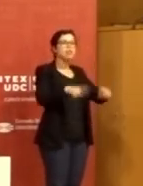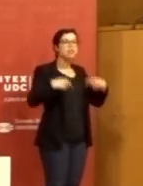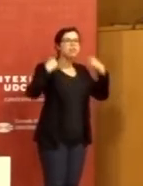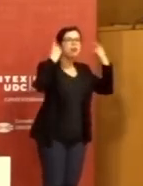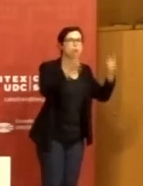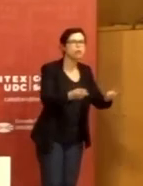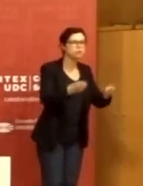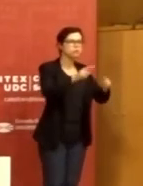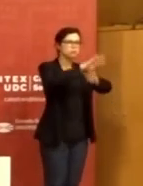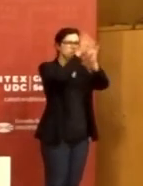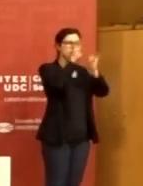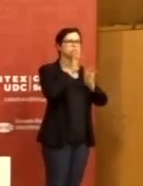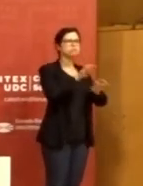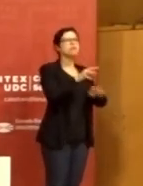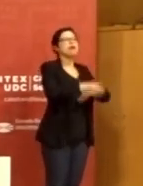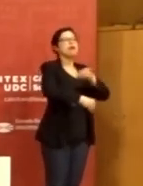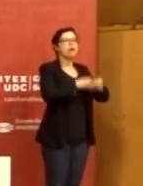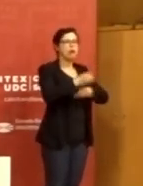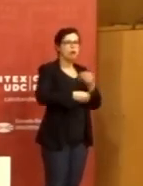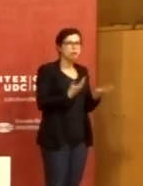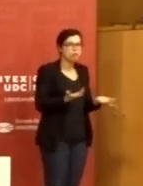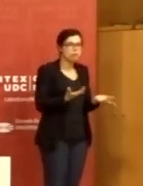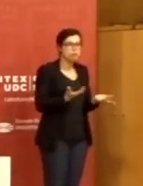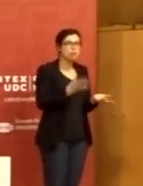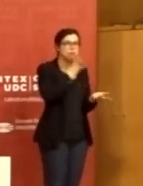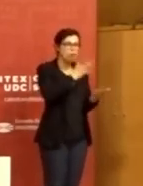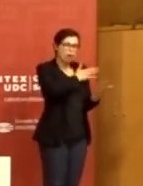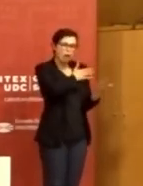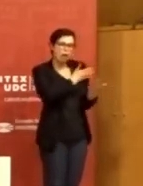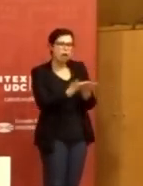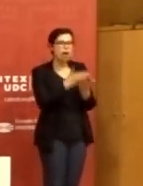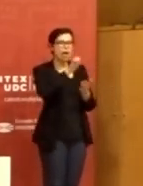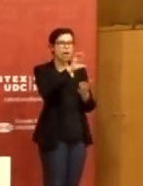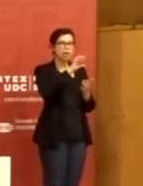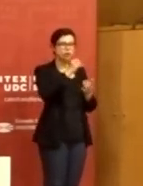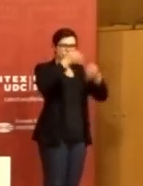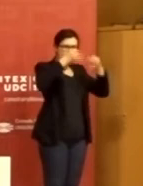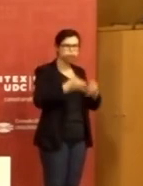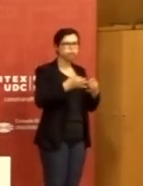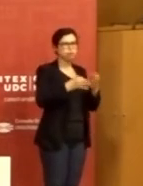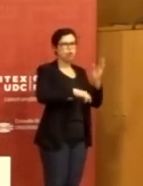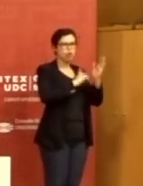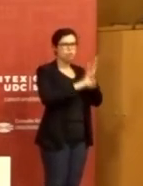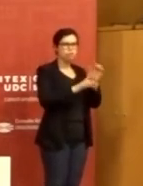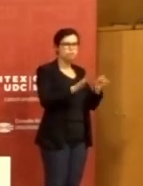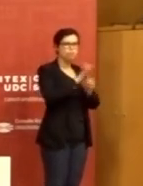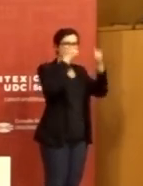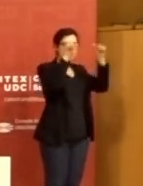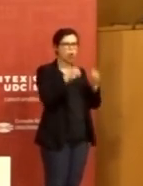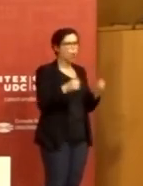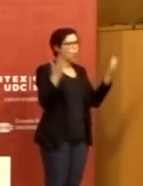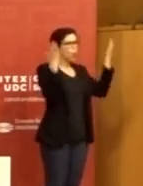pasar con estos chicos ahora. ¿Por qué? Porque no han cumplido con la ESO formal y tampoco tienen